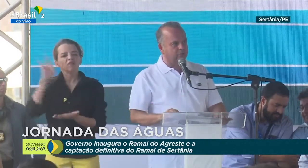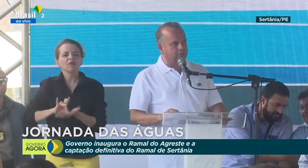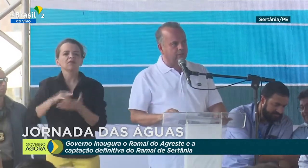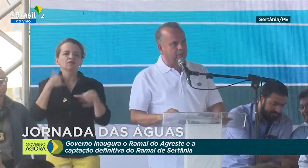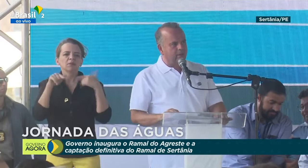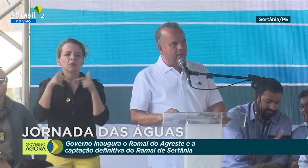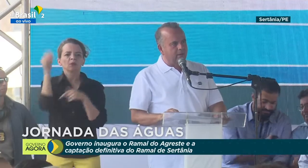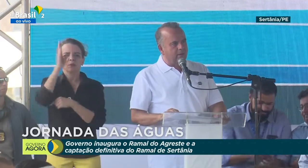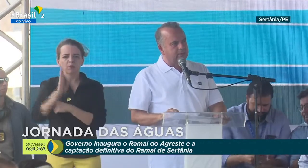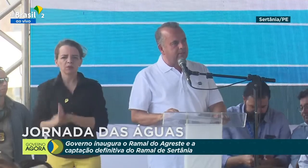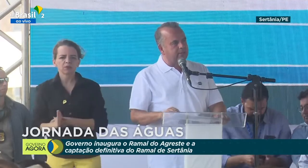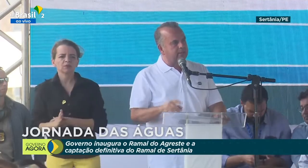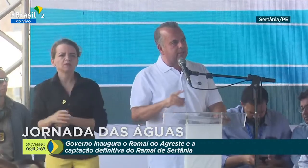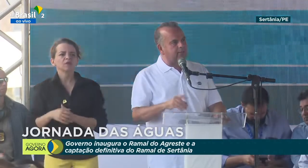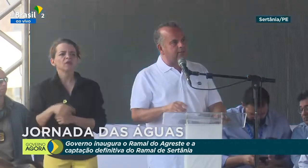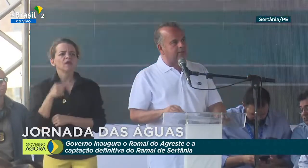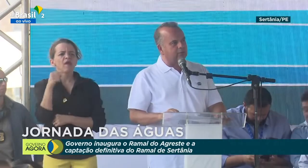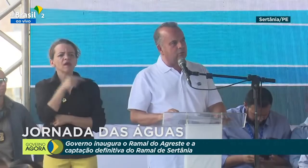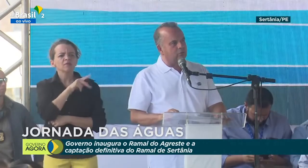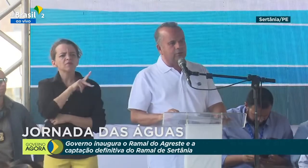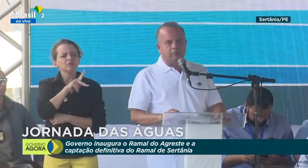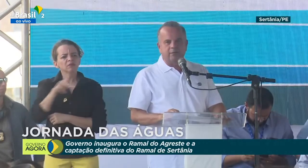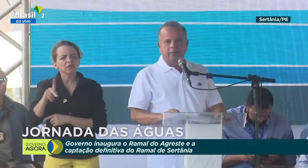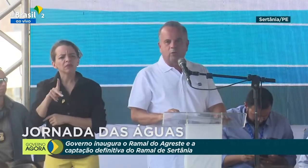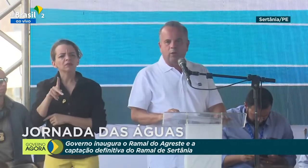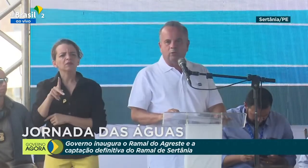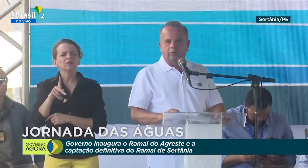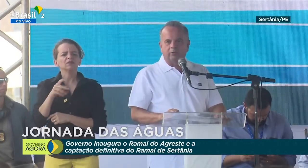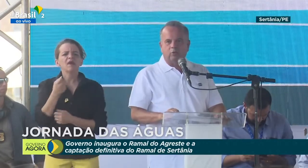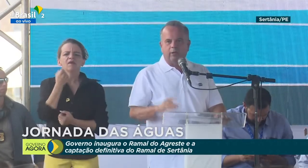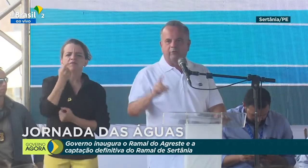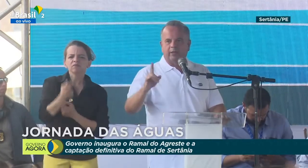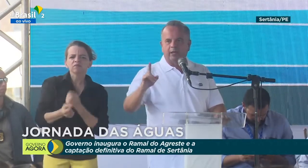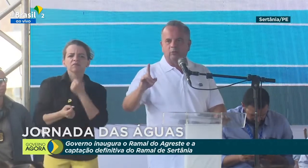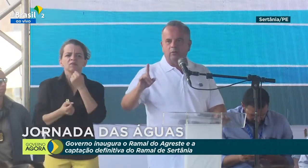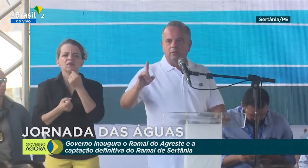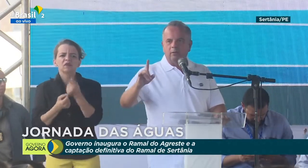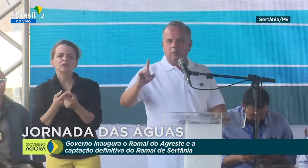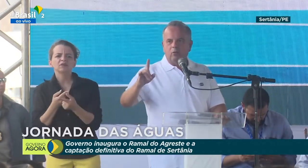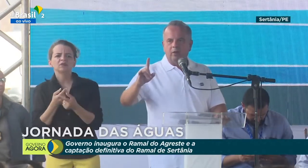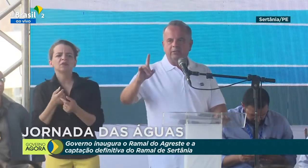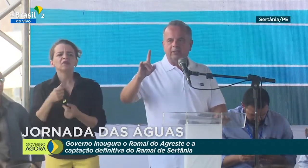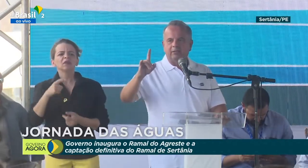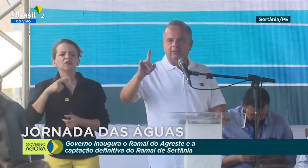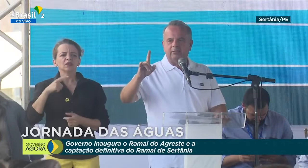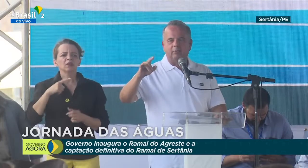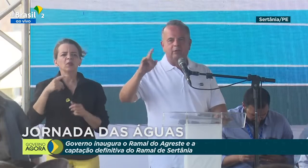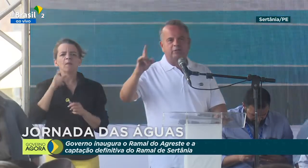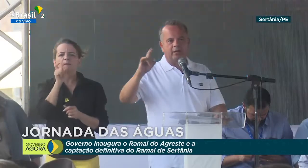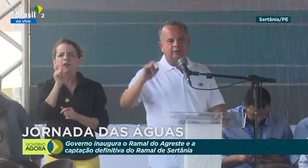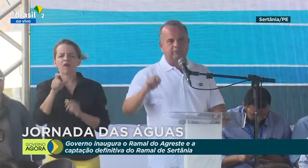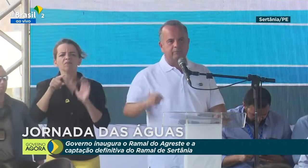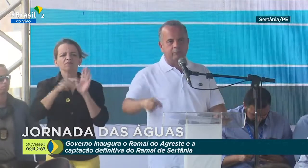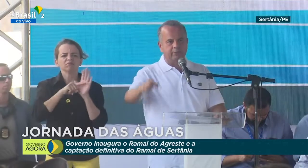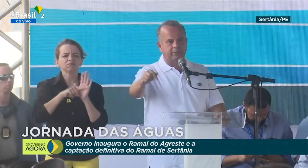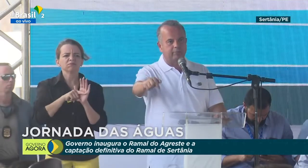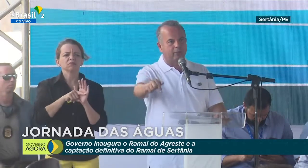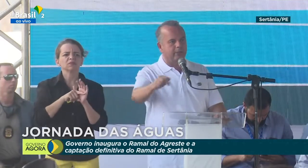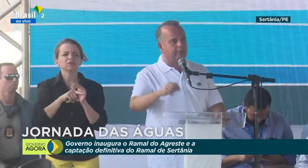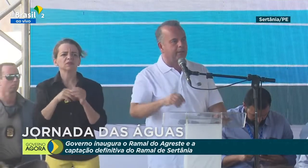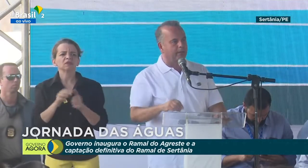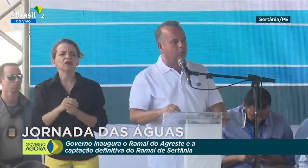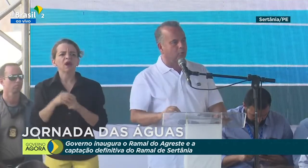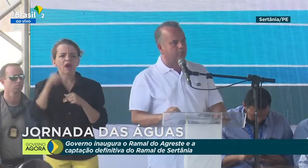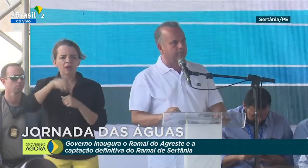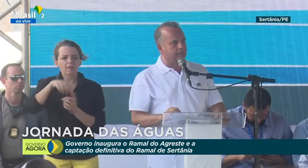Brasil, esse presidente tem sido, de vez em quando, desqualificado com as seguintes manchetes. Por exemplo,